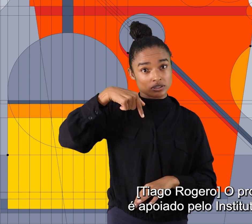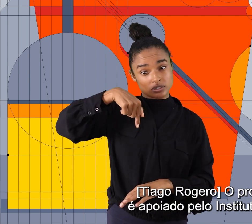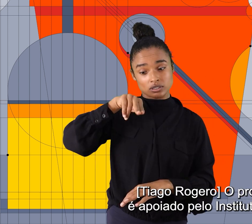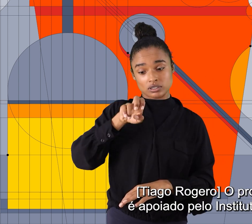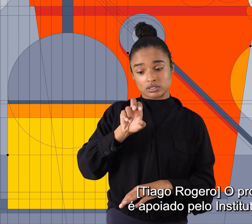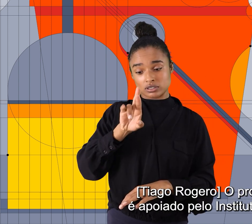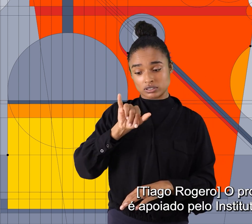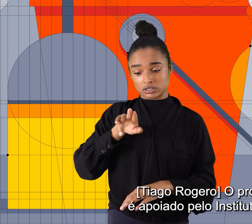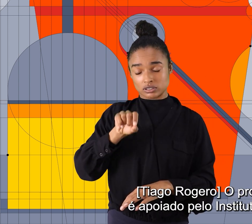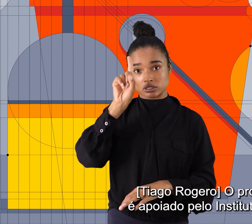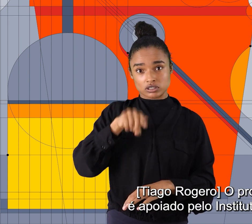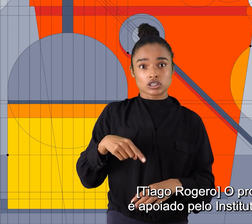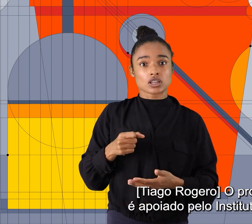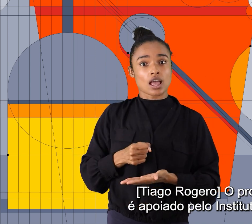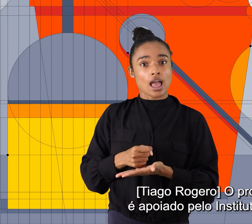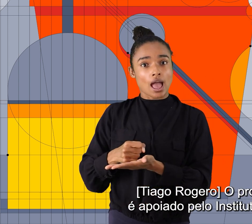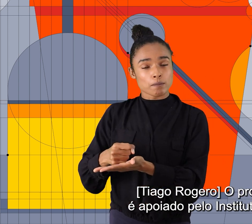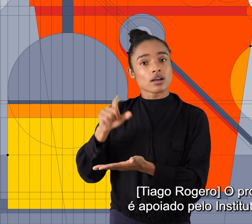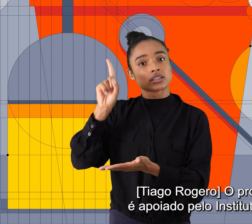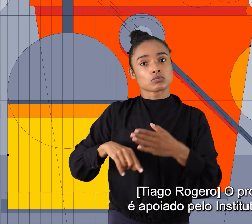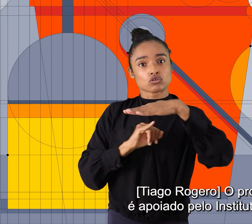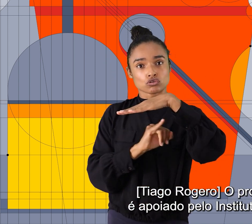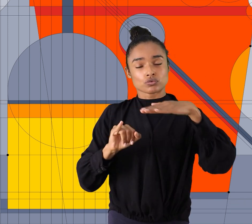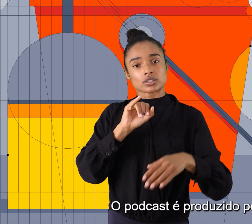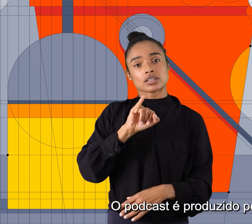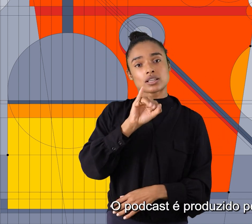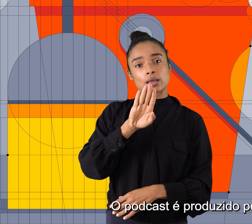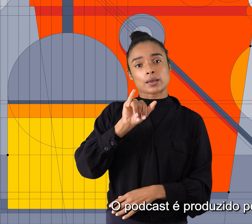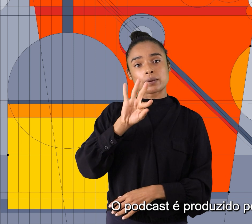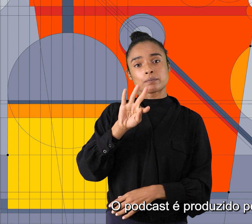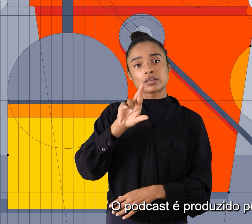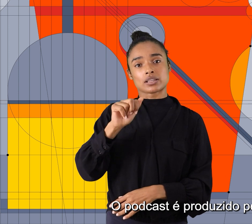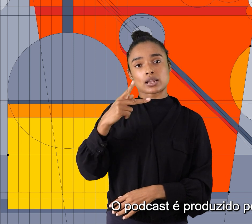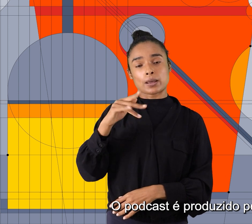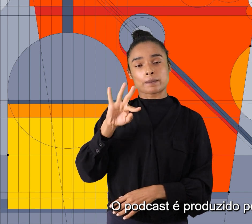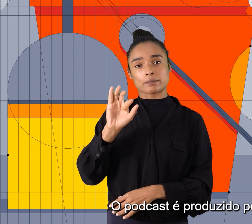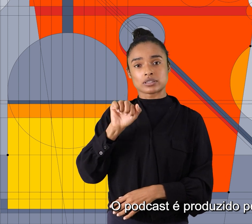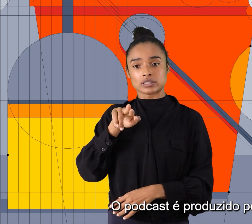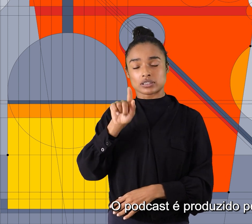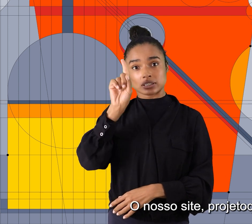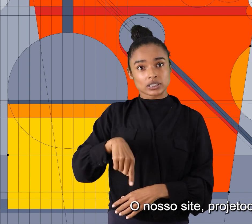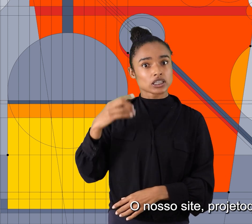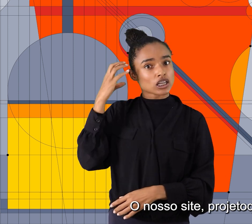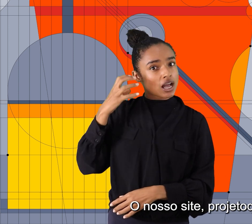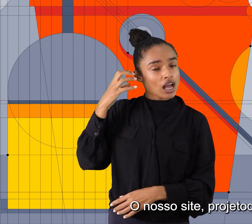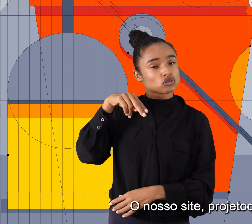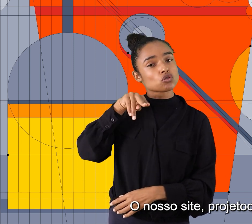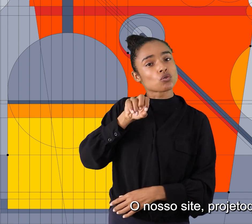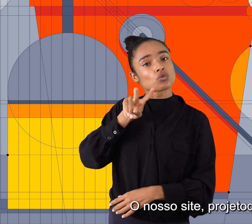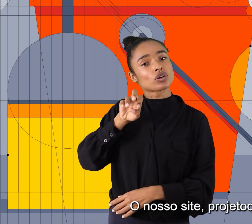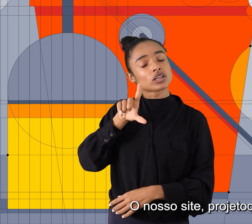O Projeto Querino é apoiado pelo Instituto Ibirapitanga. O podcast é produzido pela Rádio Novelo. O nosso